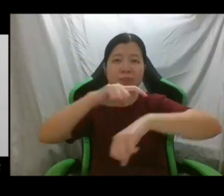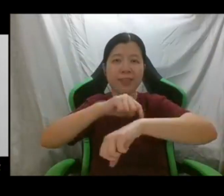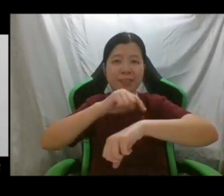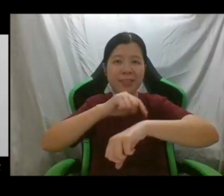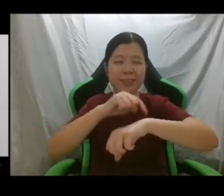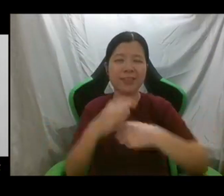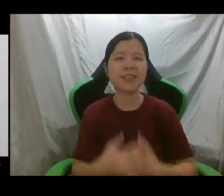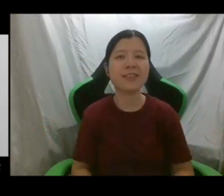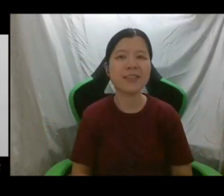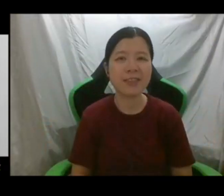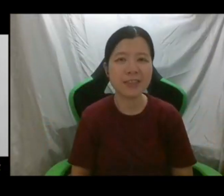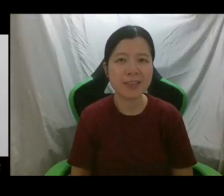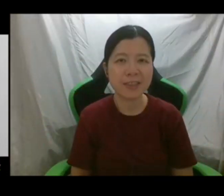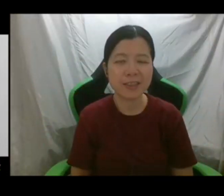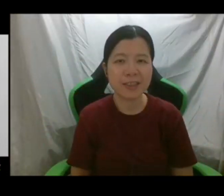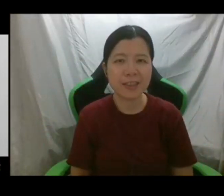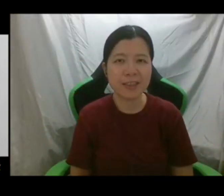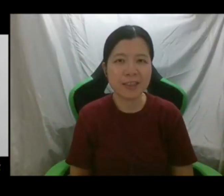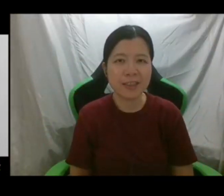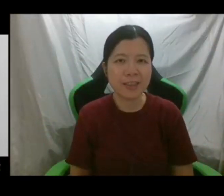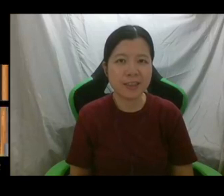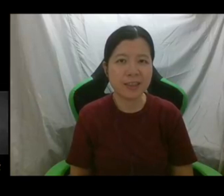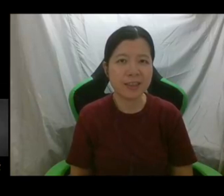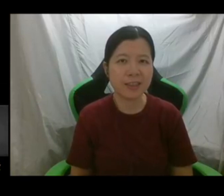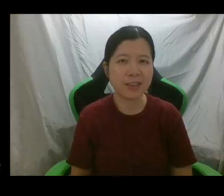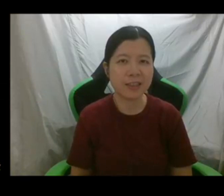律動時間。